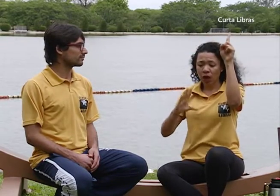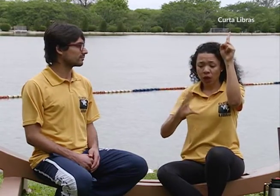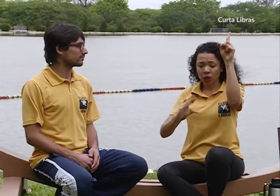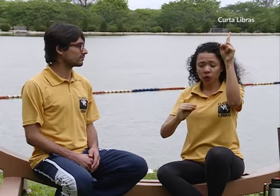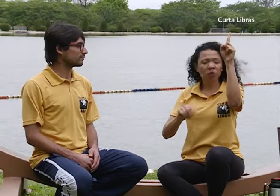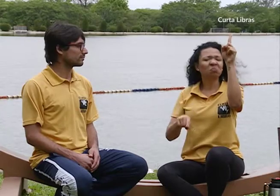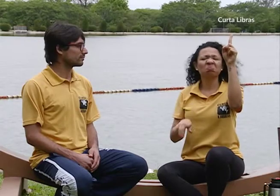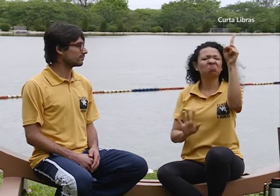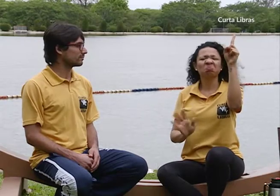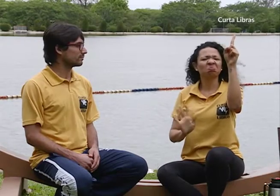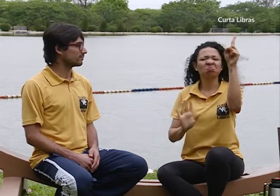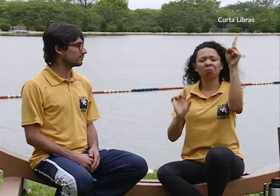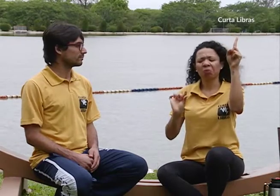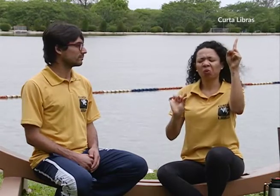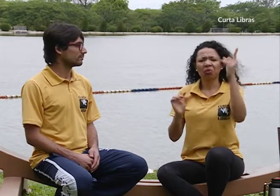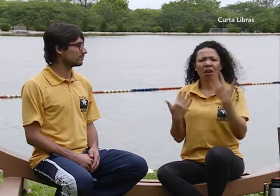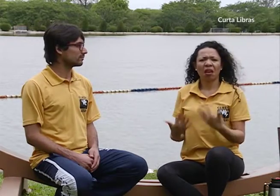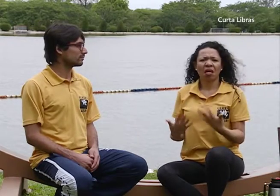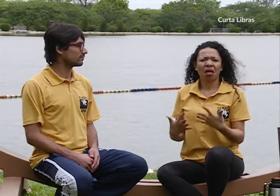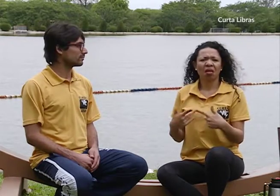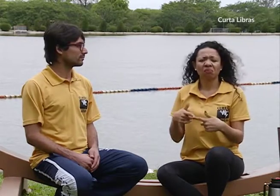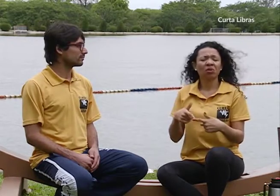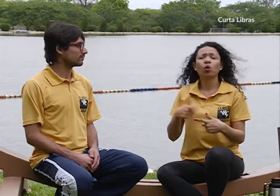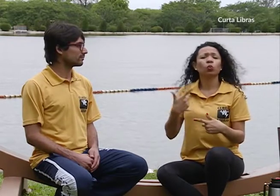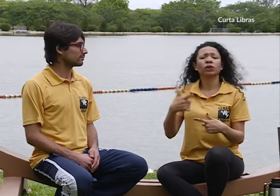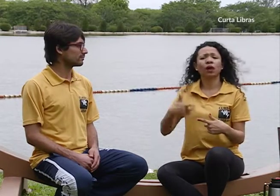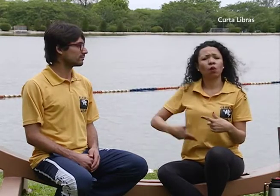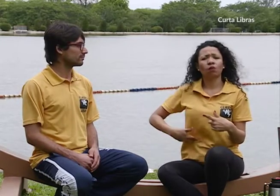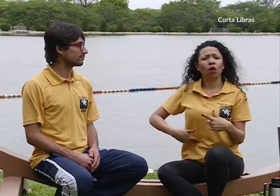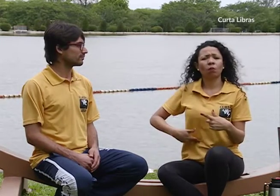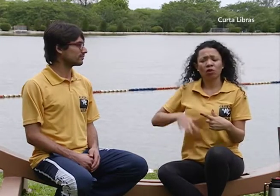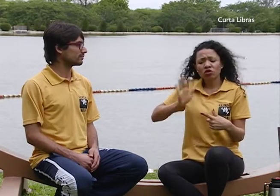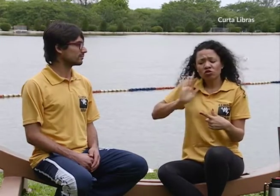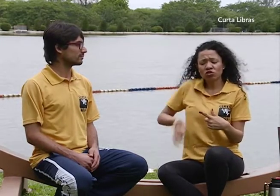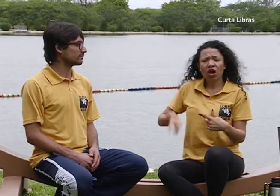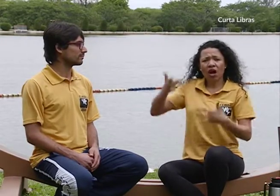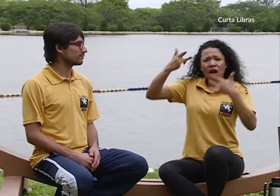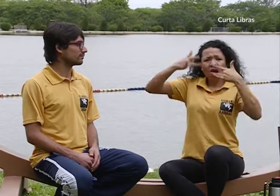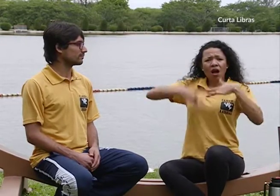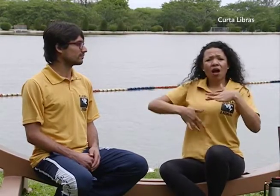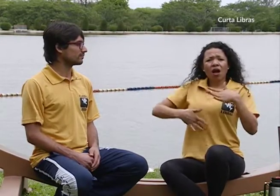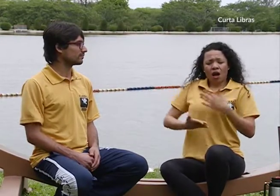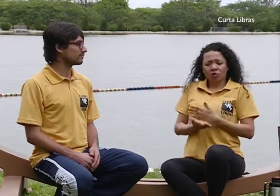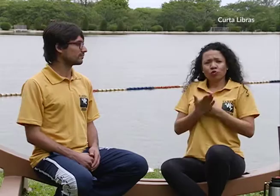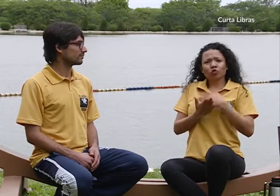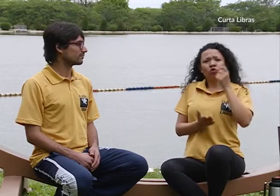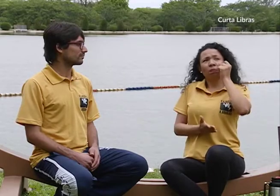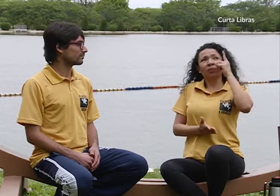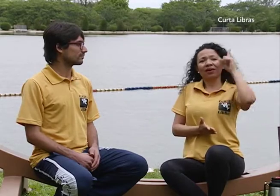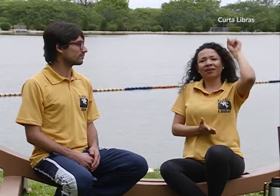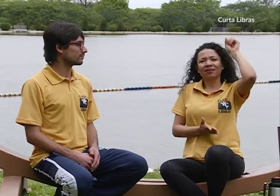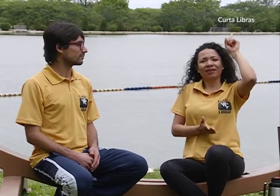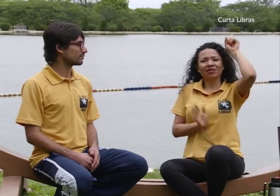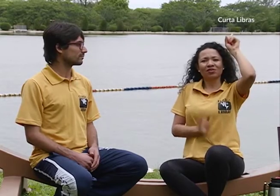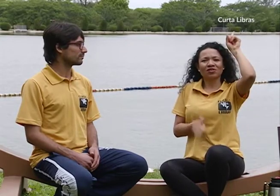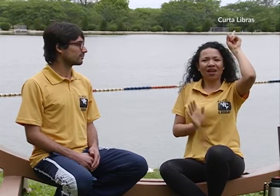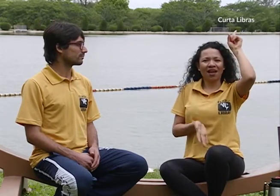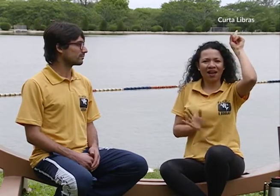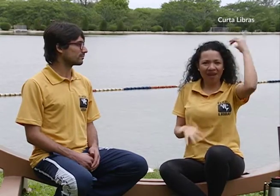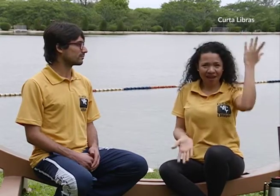É prioritário, ao acordar, tomar café da manhã e fazer as refeições de 3 em 3 horas. Pois quando chegar à noite, você